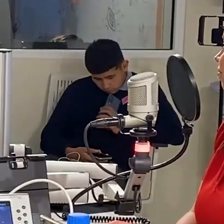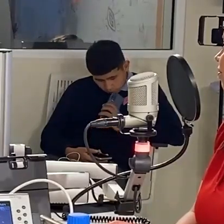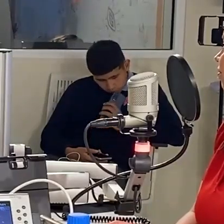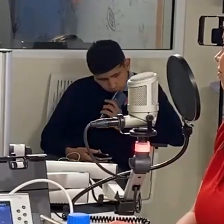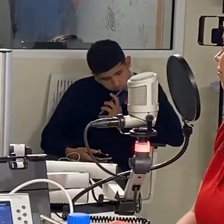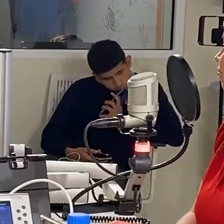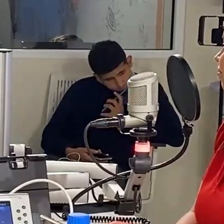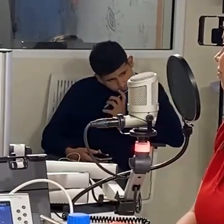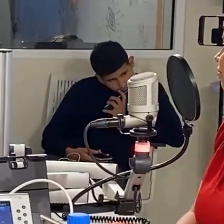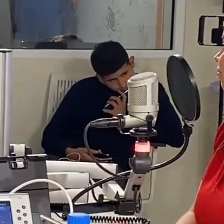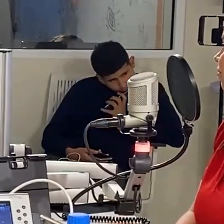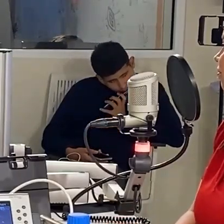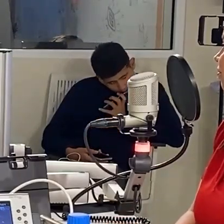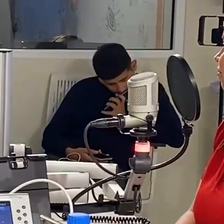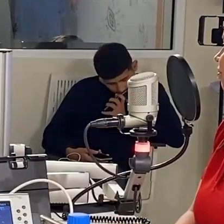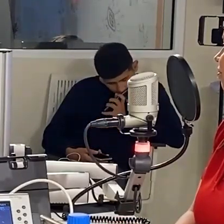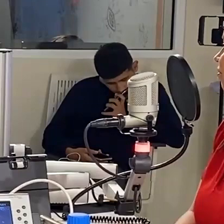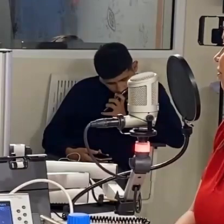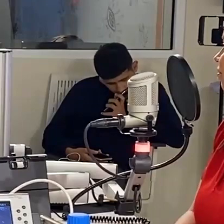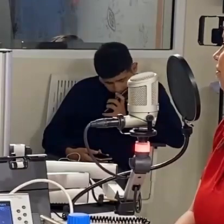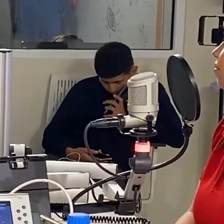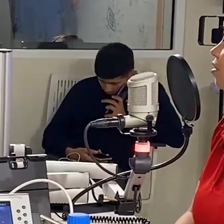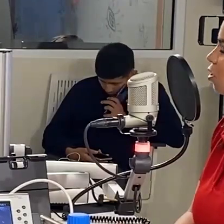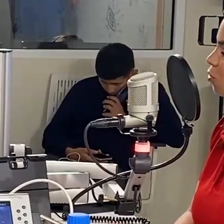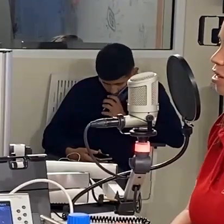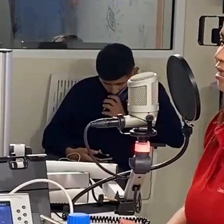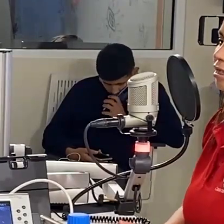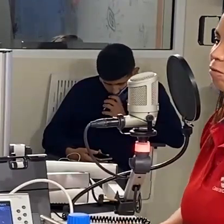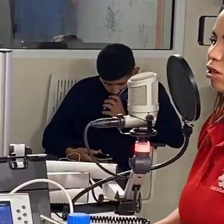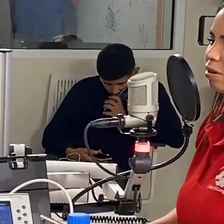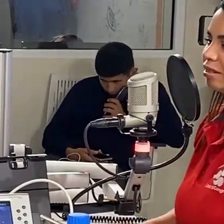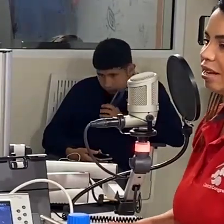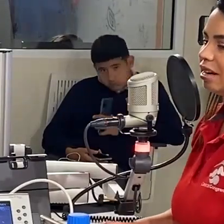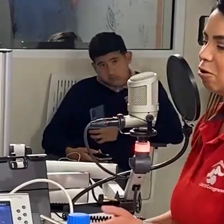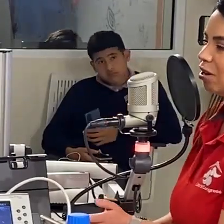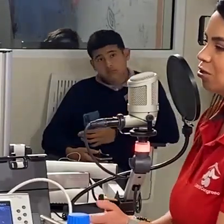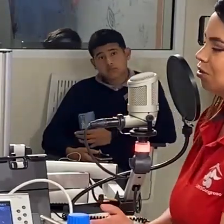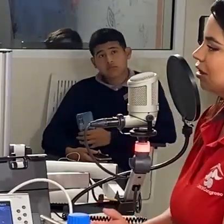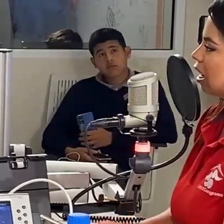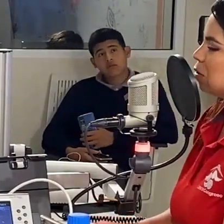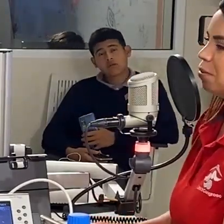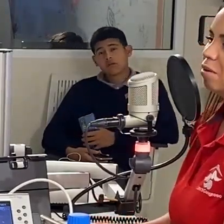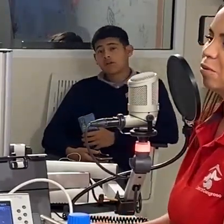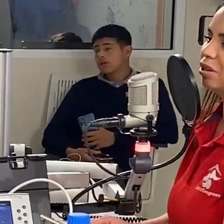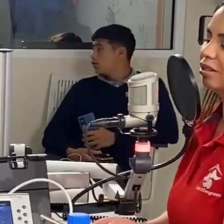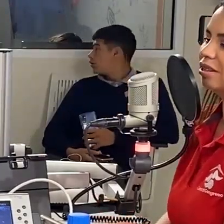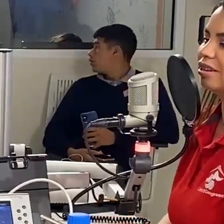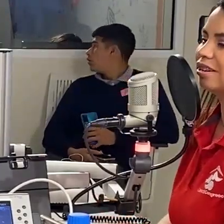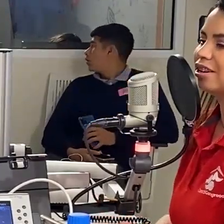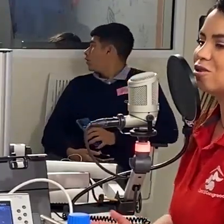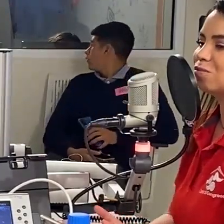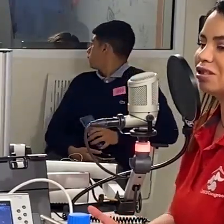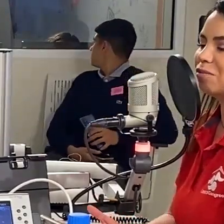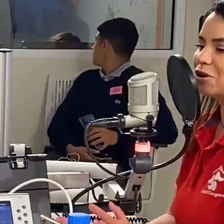Porque si no es así, pues no se va a poder avanzar. No, y necesitamos avanzar, y la educación es clave para poder tener, pues, el México que